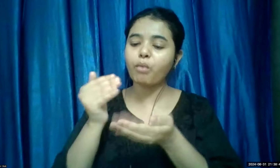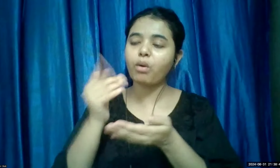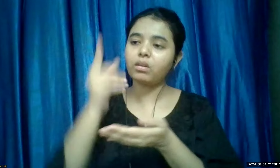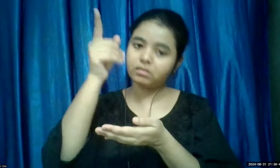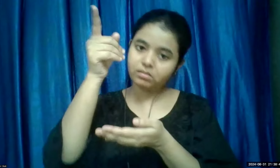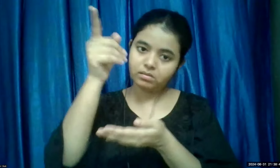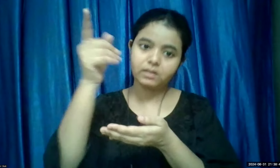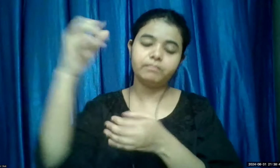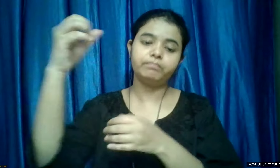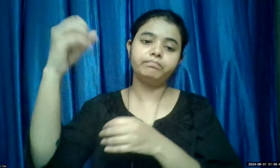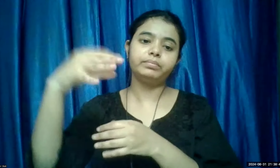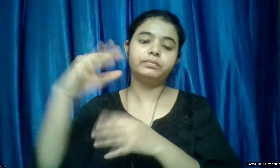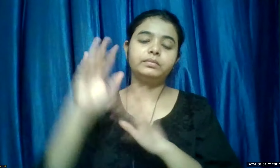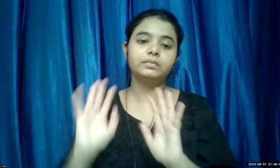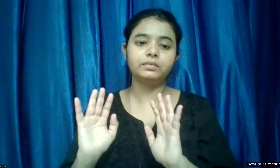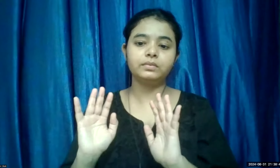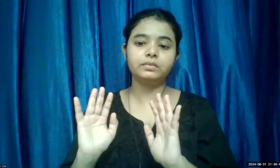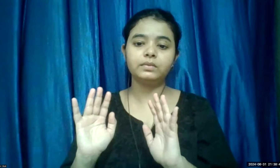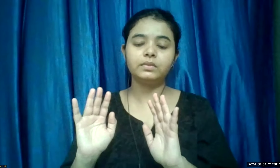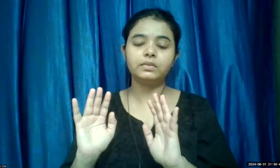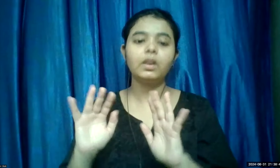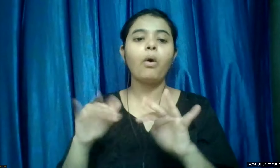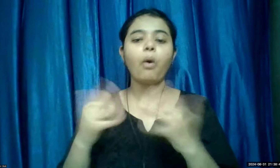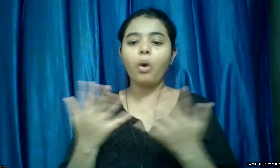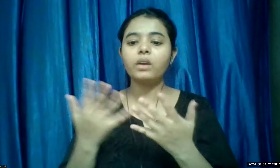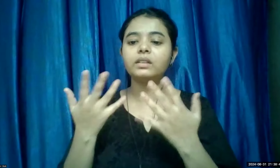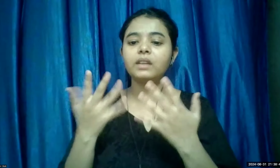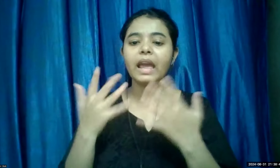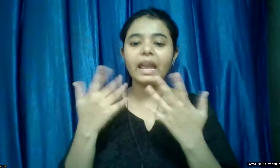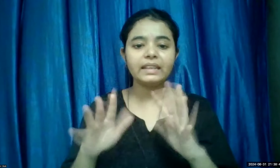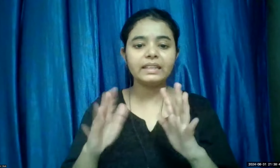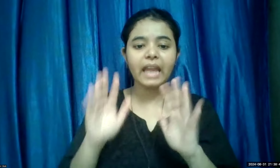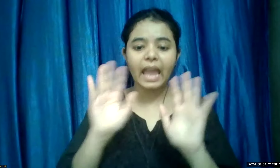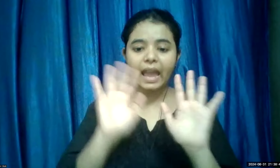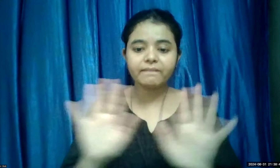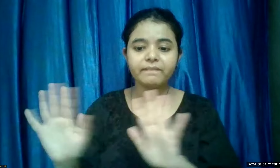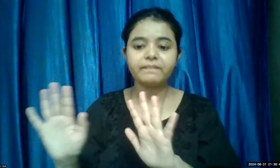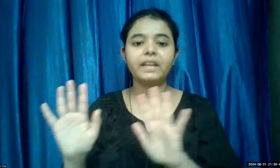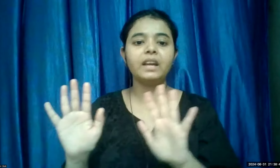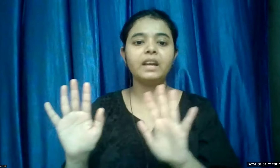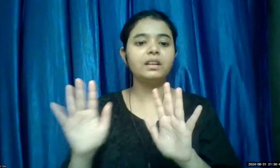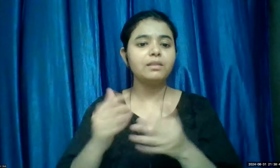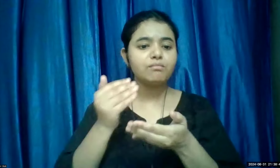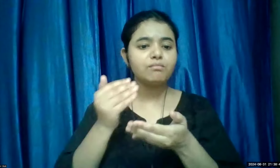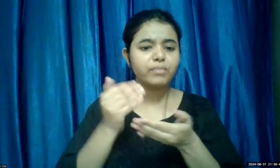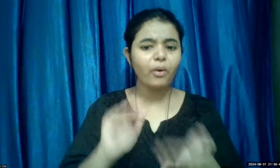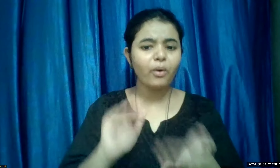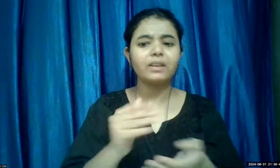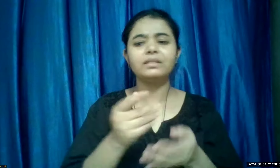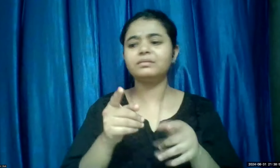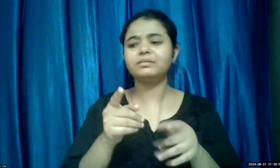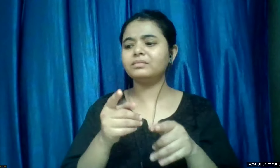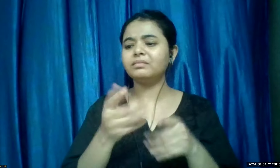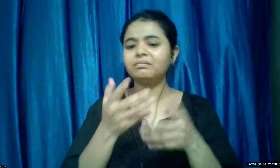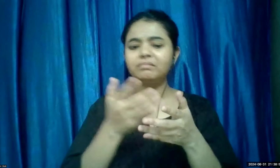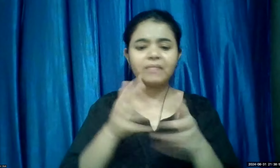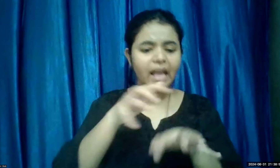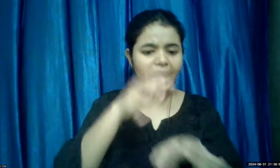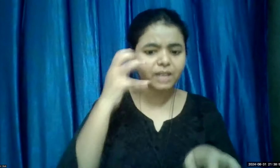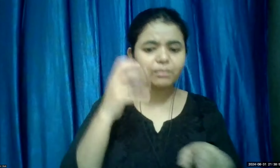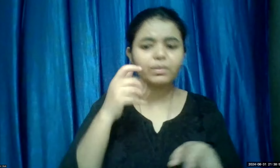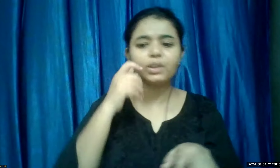मतलब आप सभी का कॉज हैं, सभी का स्तोत्र हैं, सब कुछ आपके द्वारा ही बनाया गया है, सब